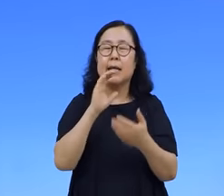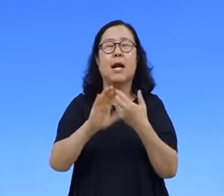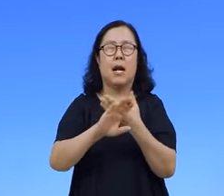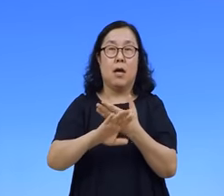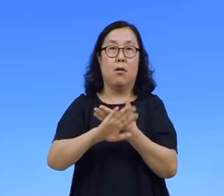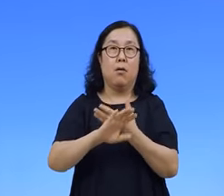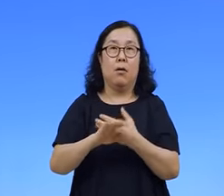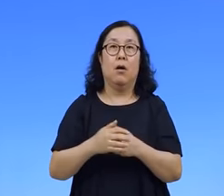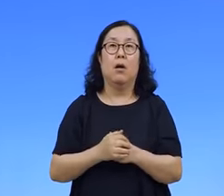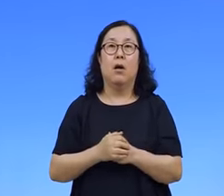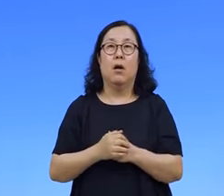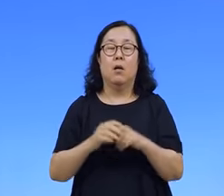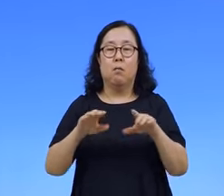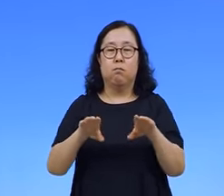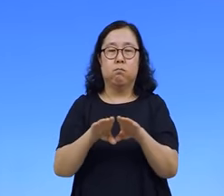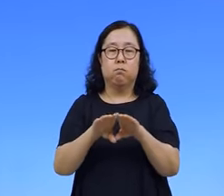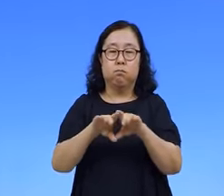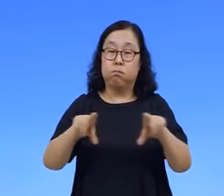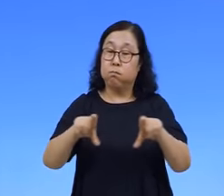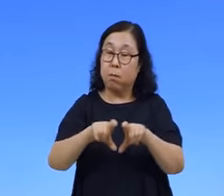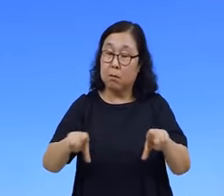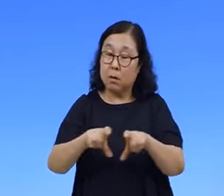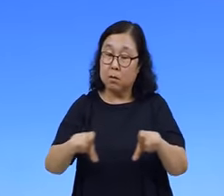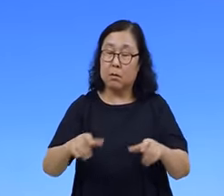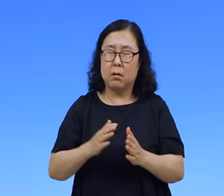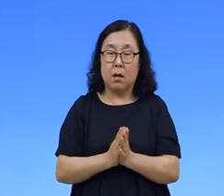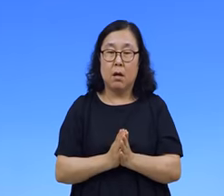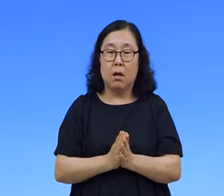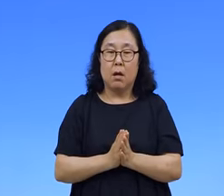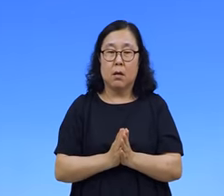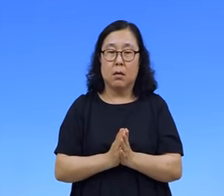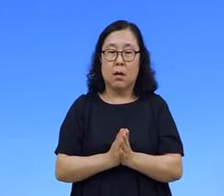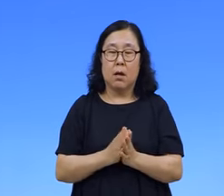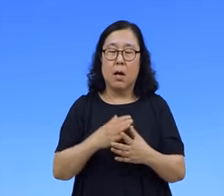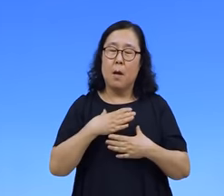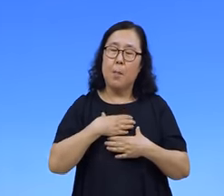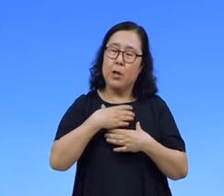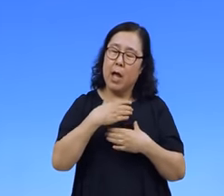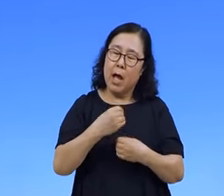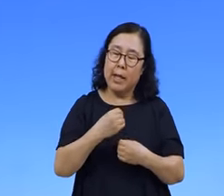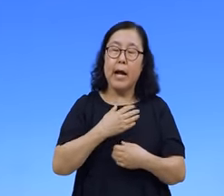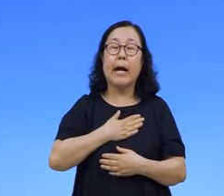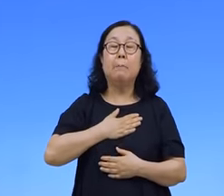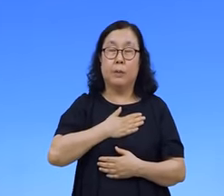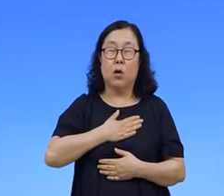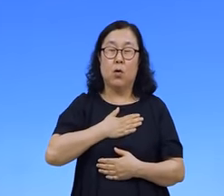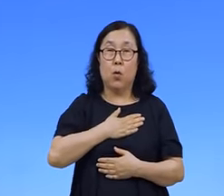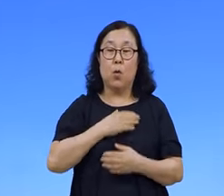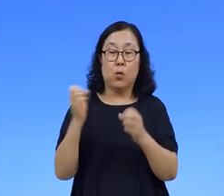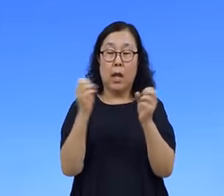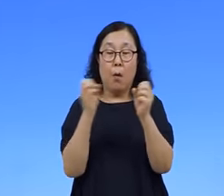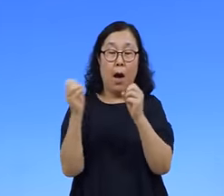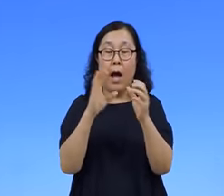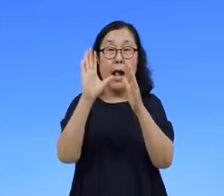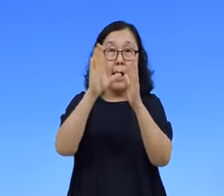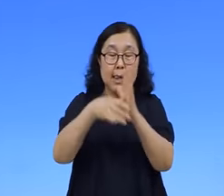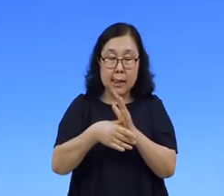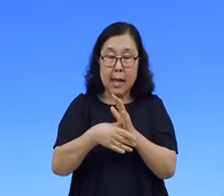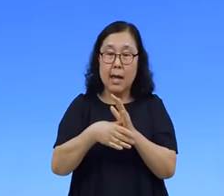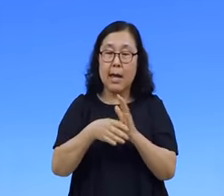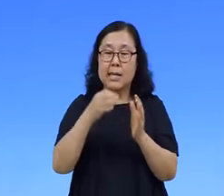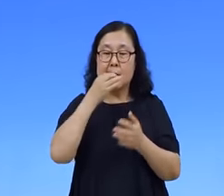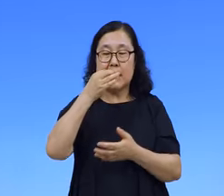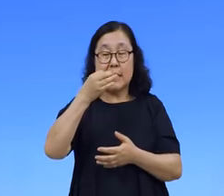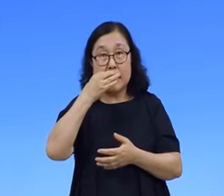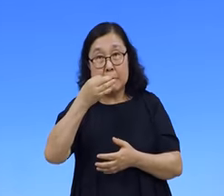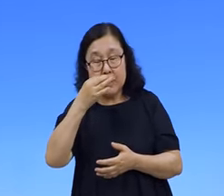흥미로웠습니다. 이제 평상시에 뭐 별다른 격앙되는 감정 없이 이야기를 나눌 때 그 사람의 그